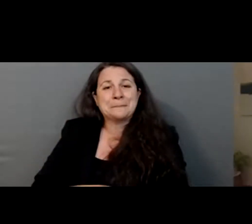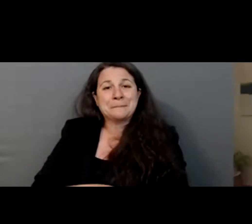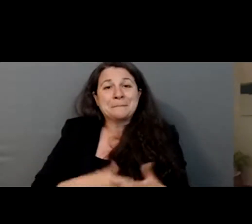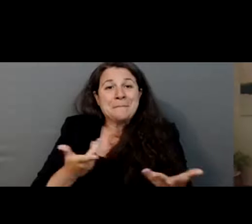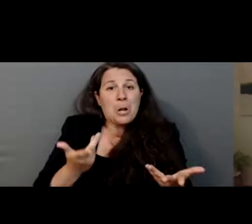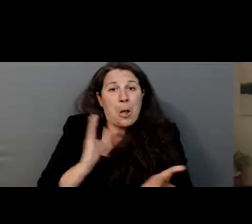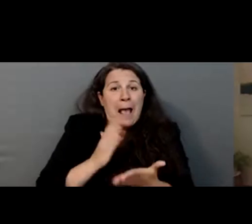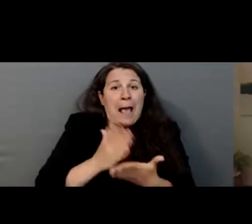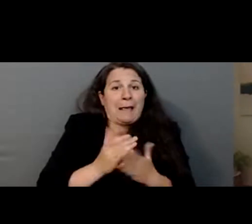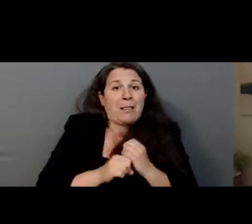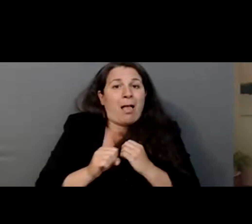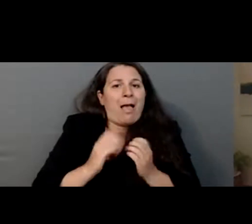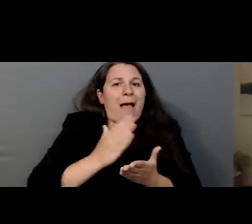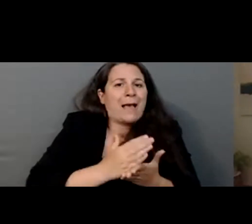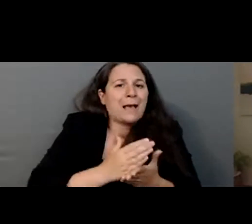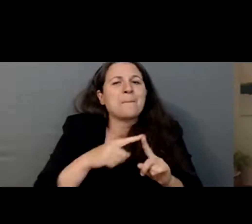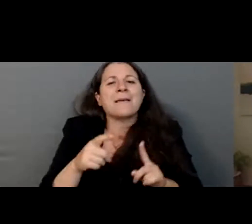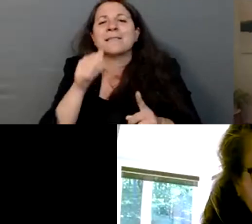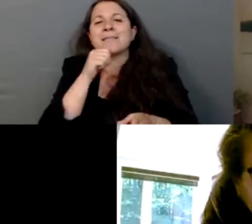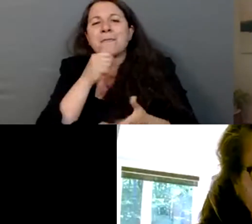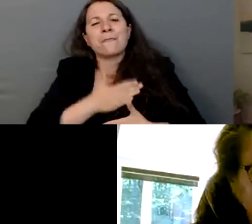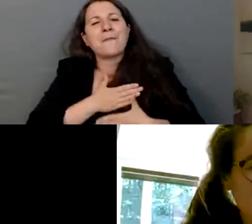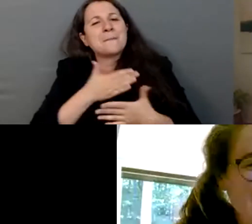là pour le moment, mais au plaisir de discuter plus tard.